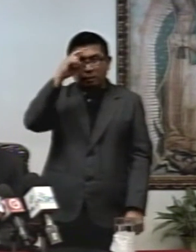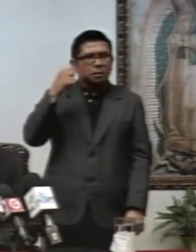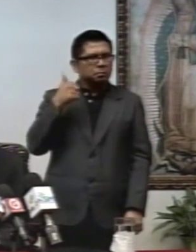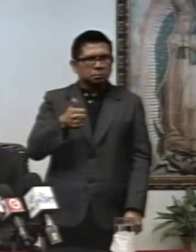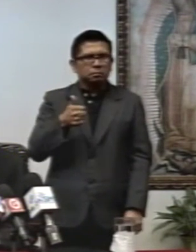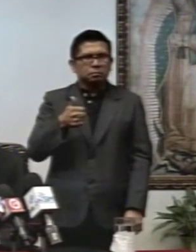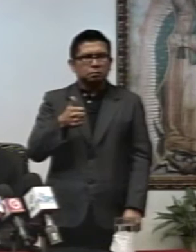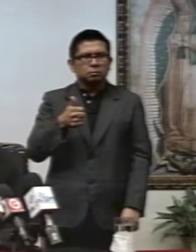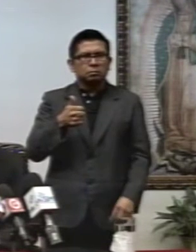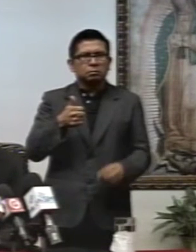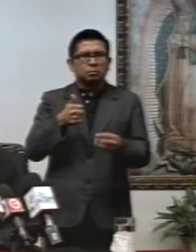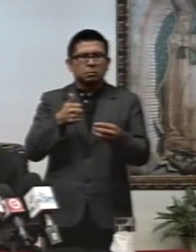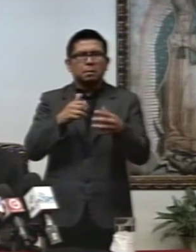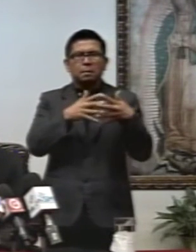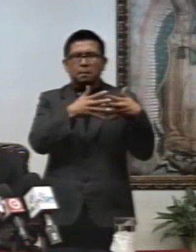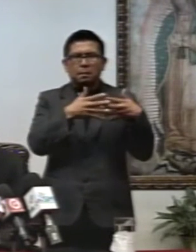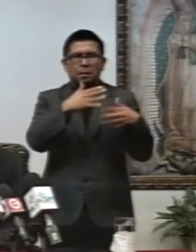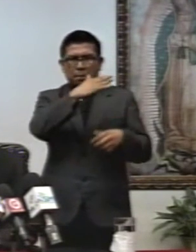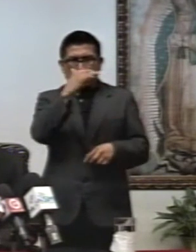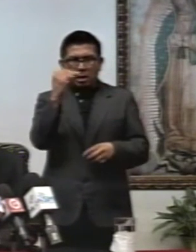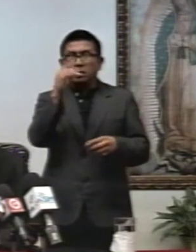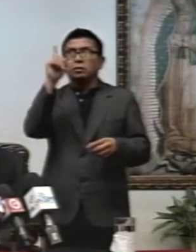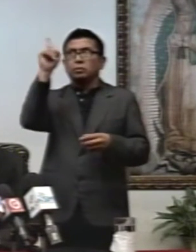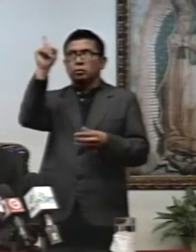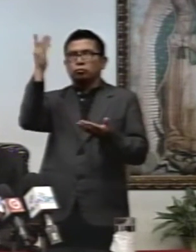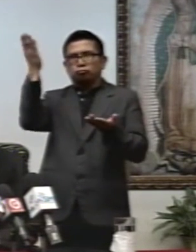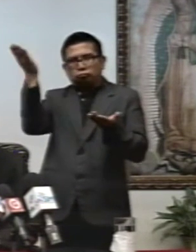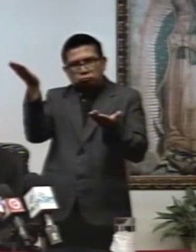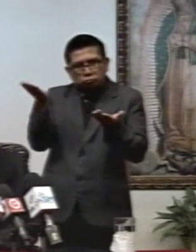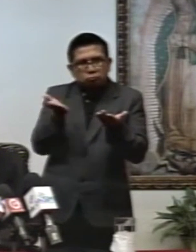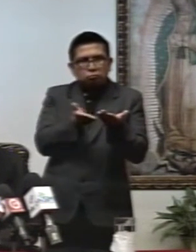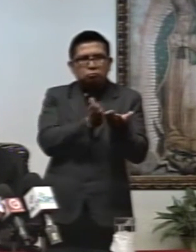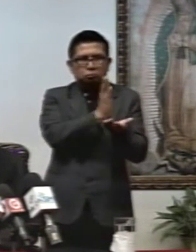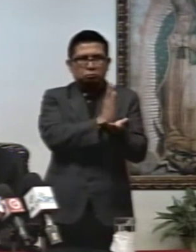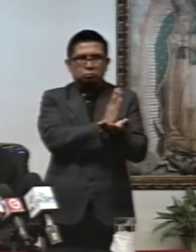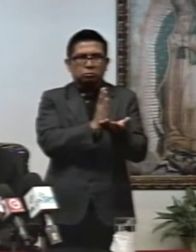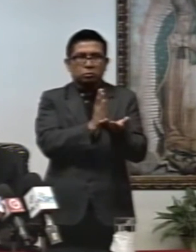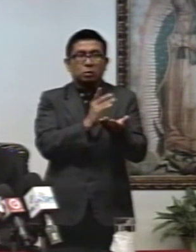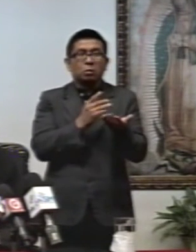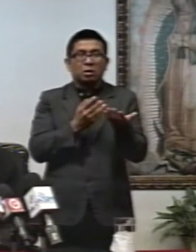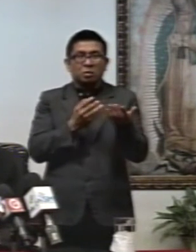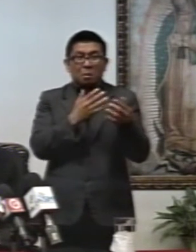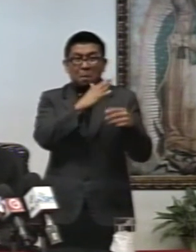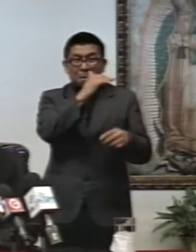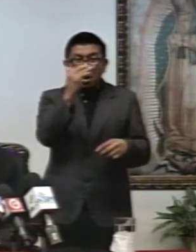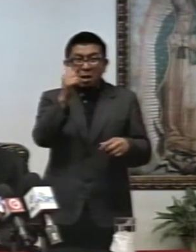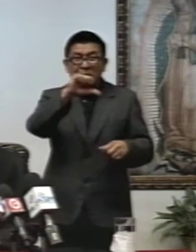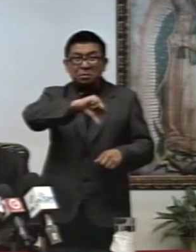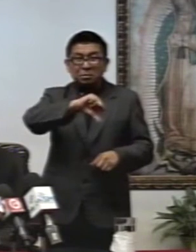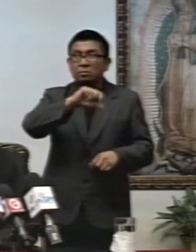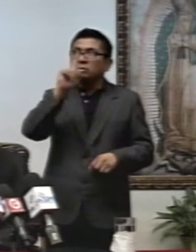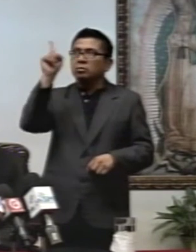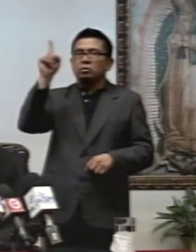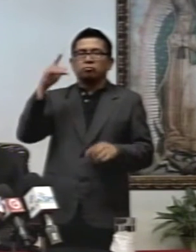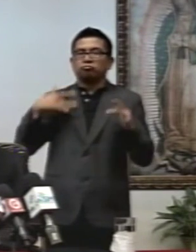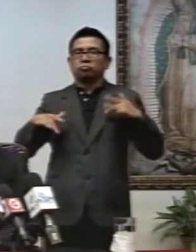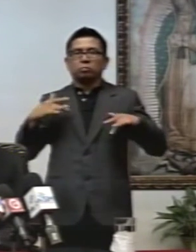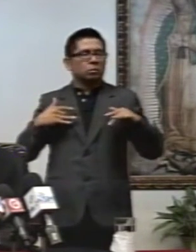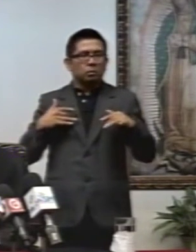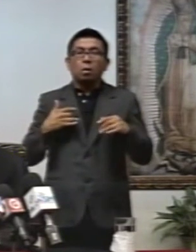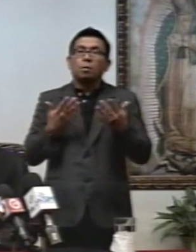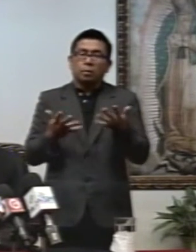es bendecida de Dios. Cuando no, no lo es. Por eso, por el bien de Estados Unidos, yo